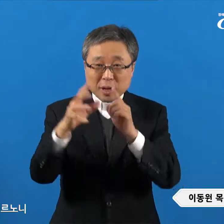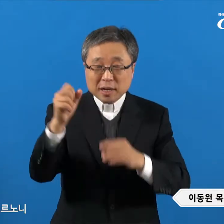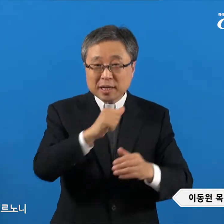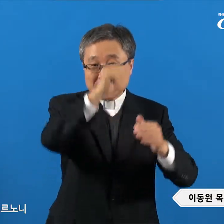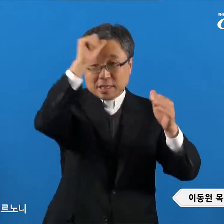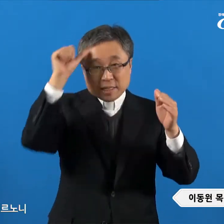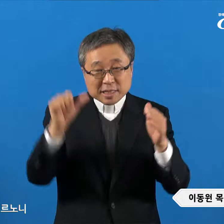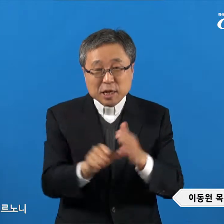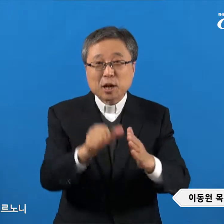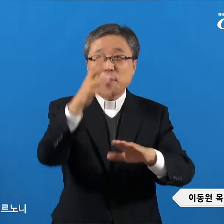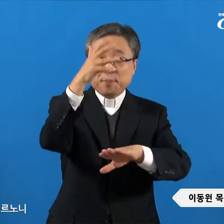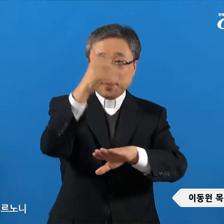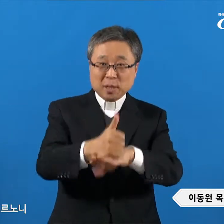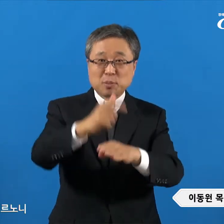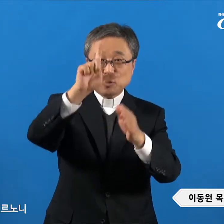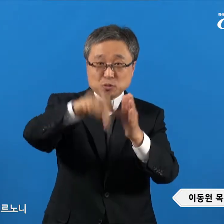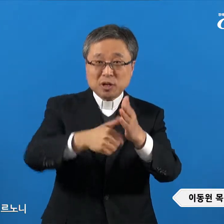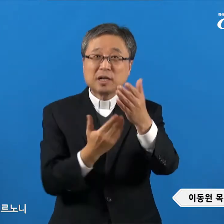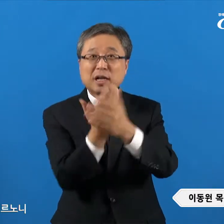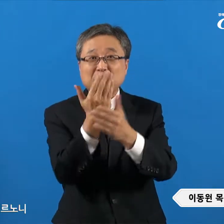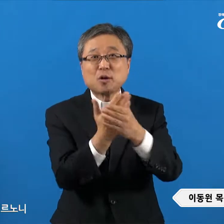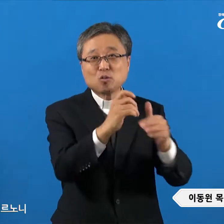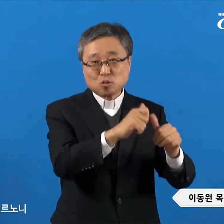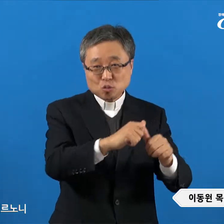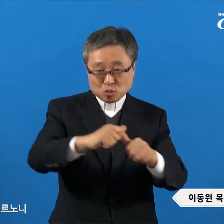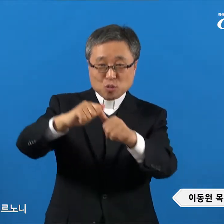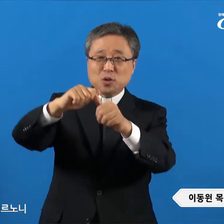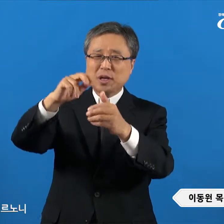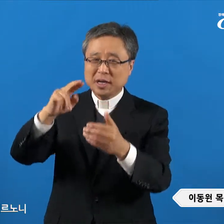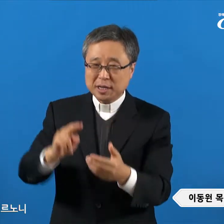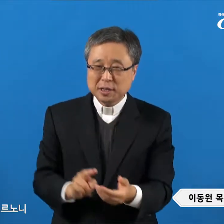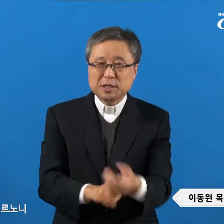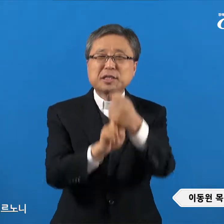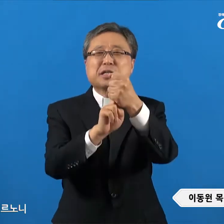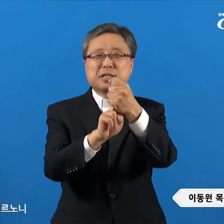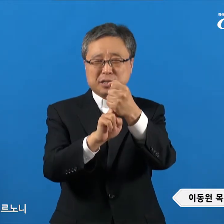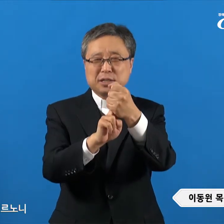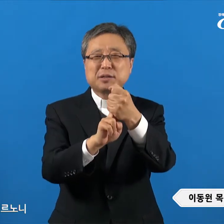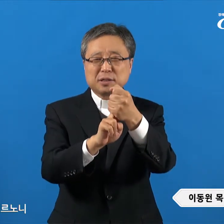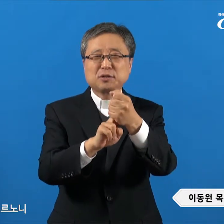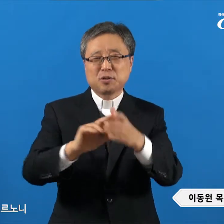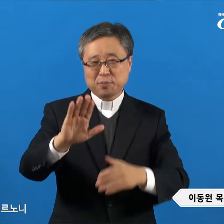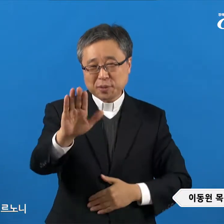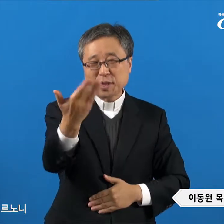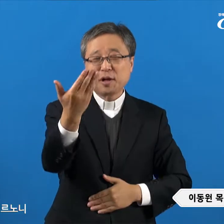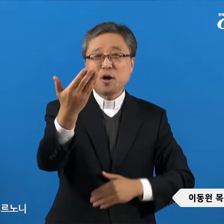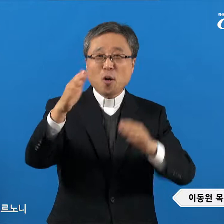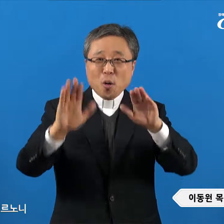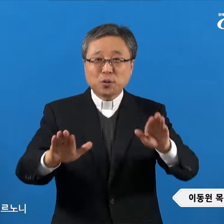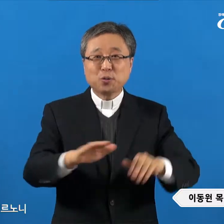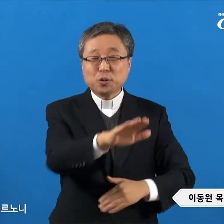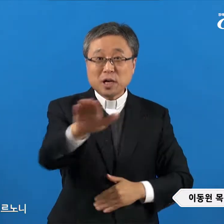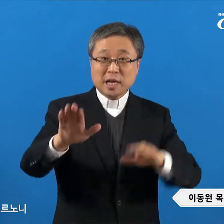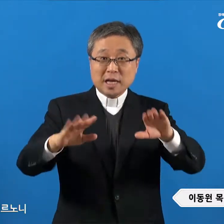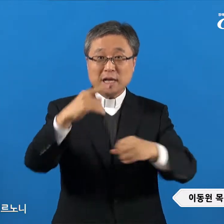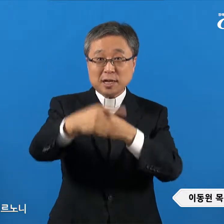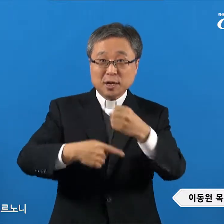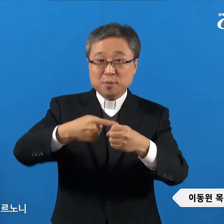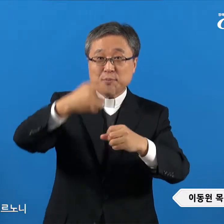인생의 마지막 순간에 일어난 구원의 기적이 아니겠습니까? 오늘 우리는 금년의 마지막 주일을